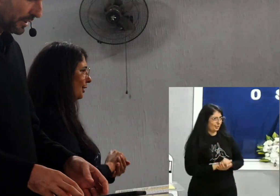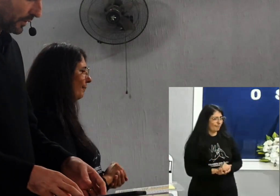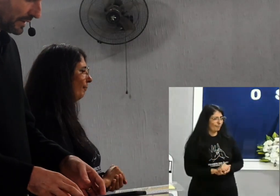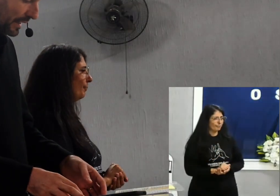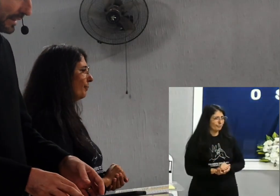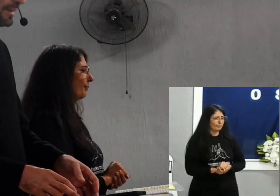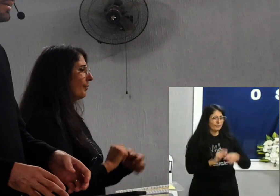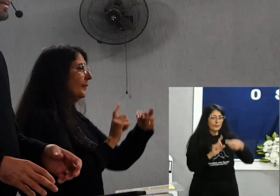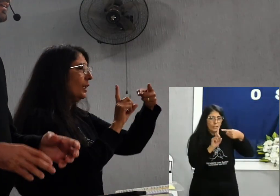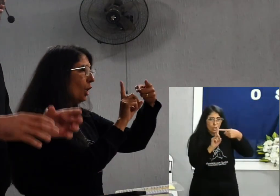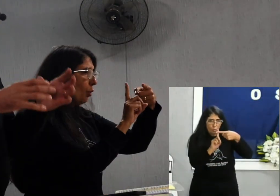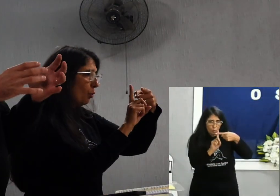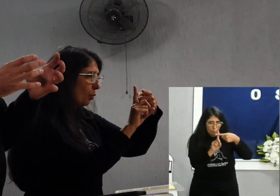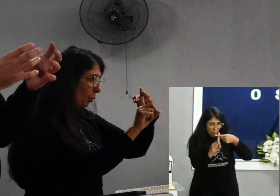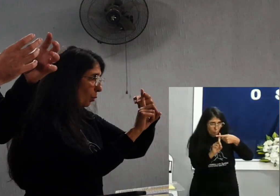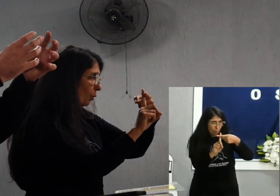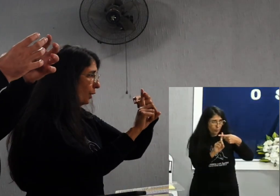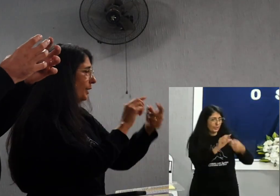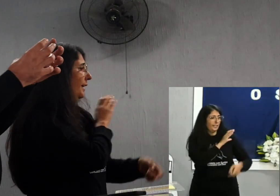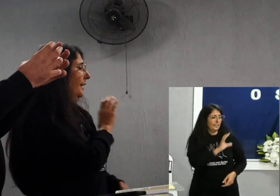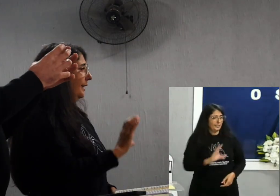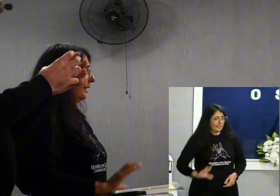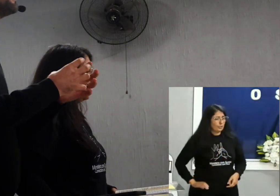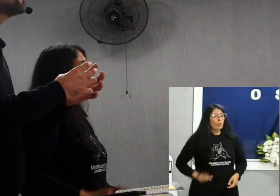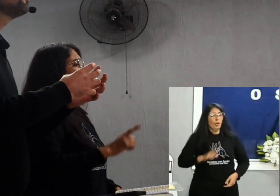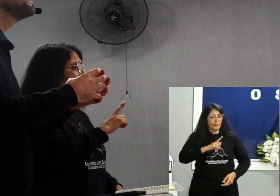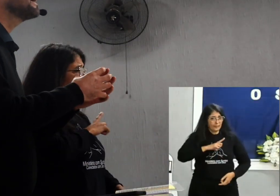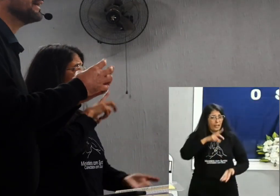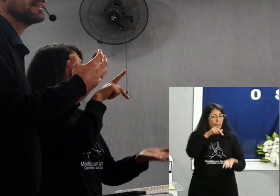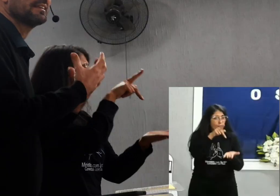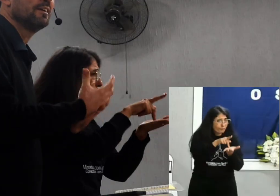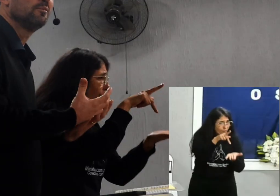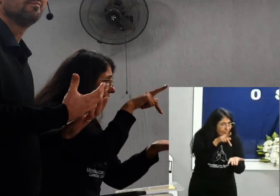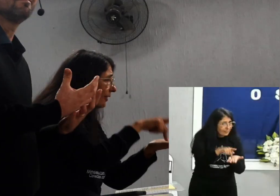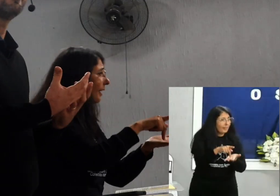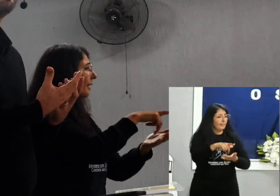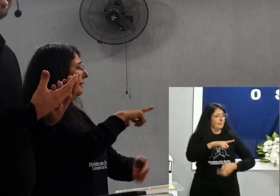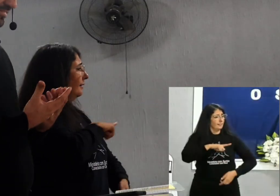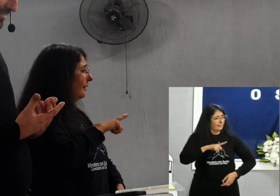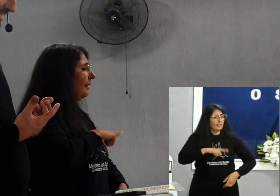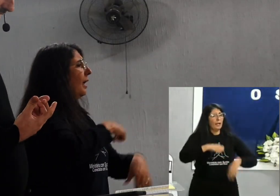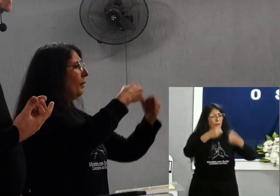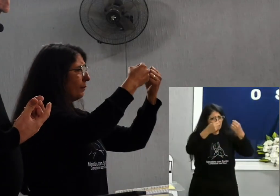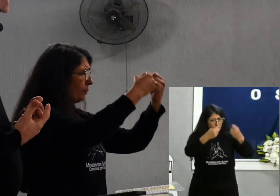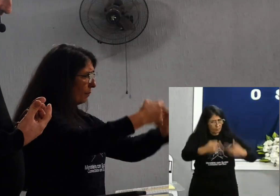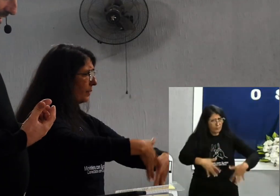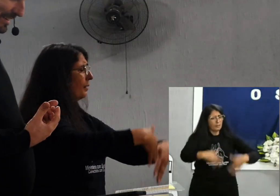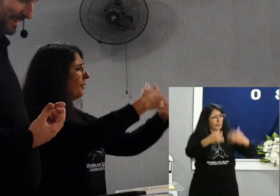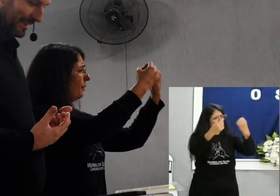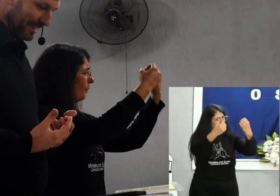seja esvaziada. Então, no versículo 18, nós temos uma explicação.